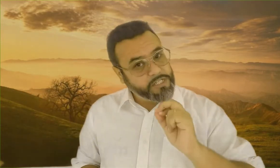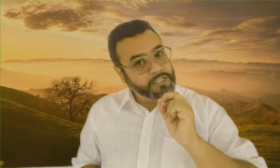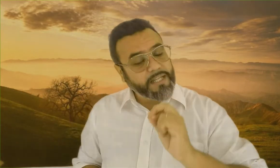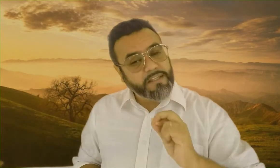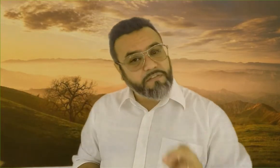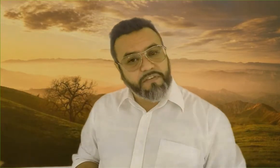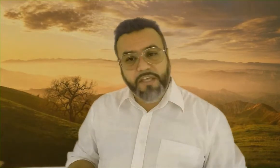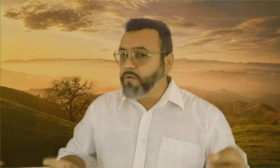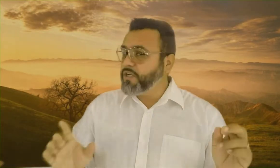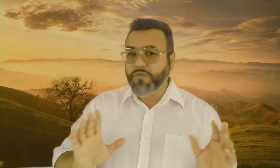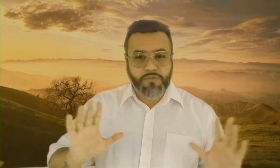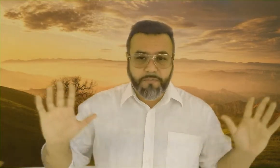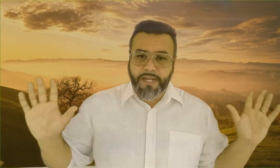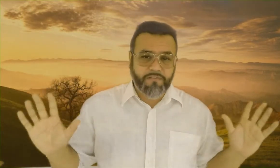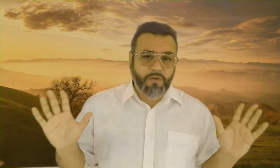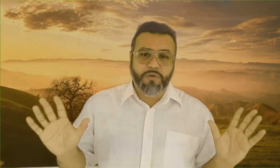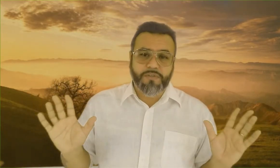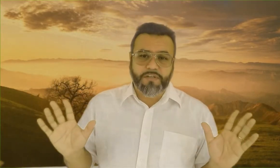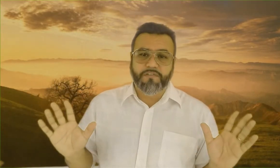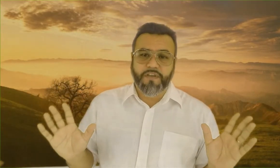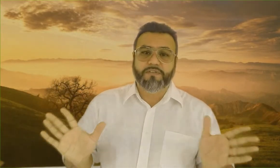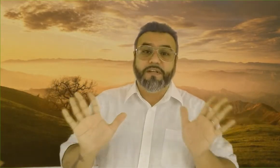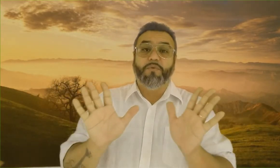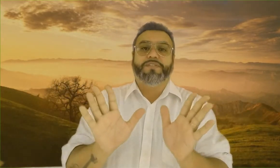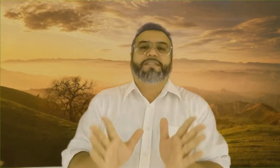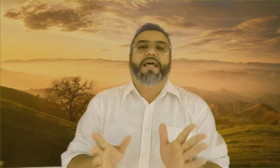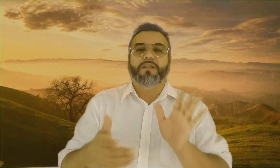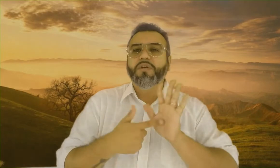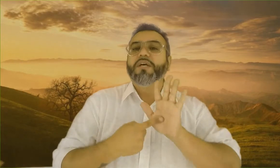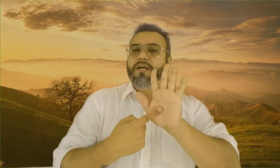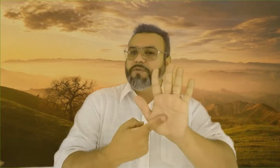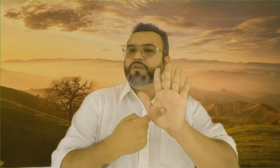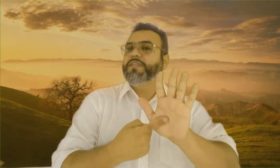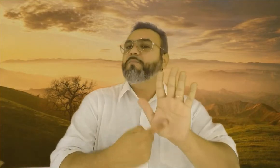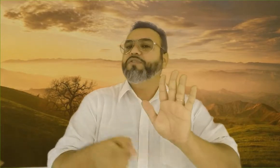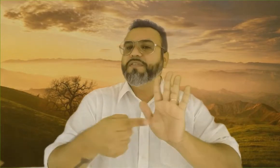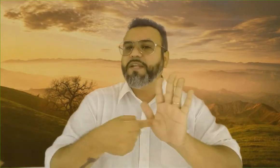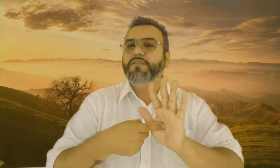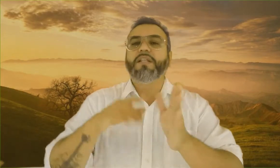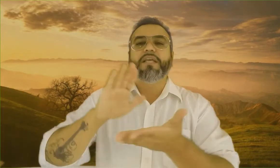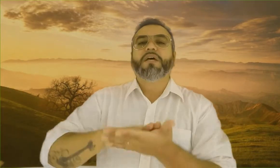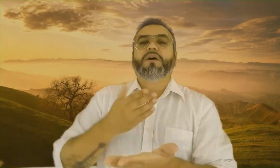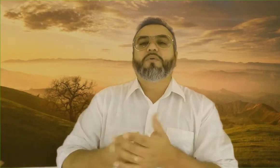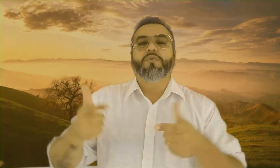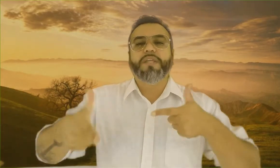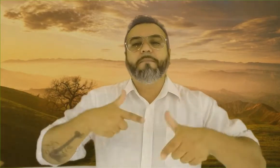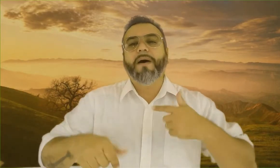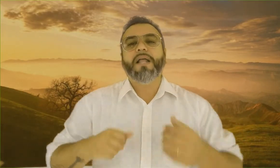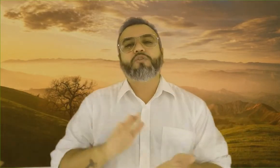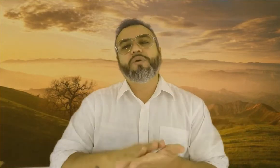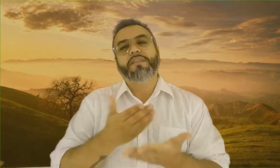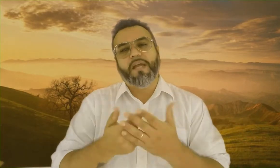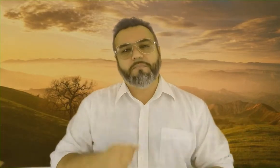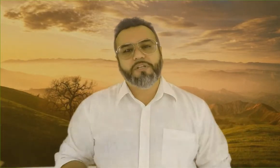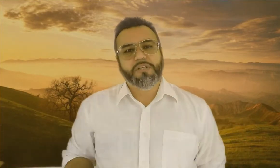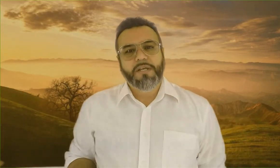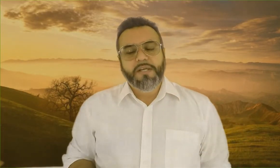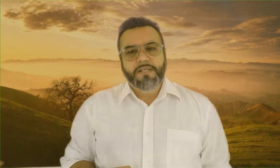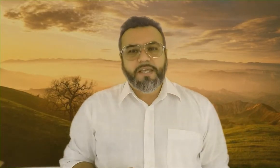na TV, eu acho isso maravilhoso ser feito, ser mostrado. O pessoal está mostrando ali o trabalho do intérprete, que é